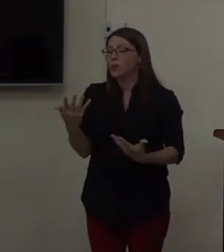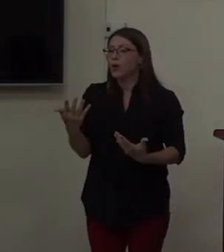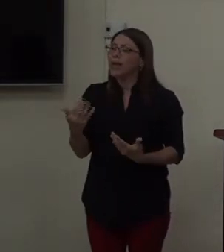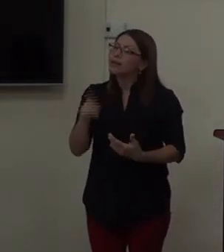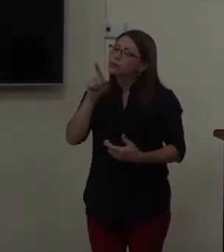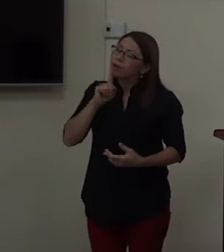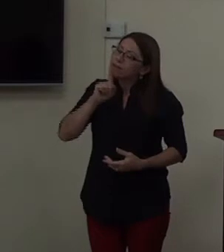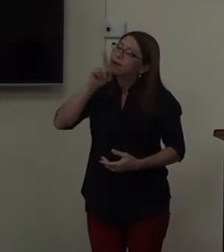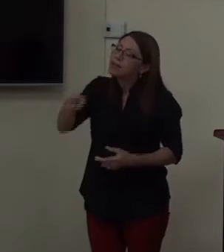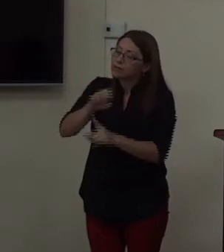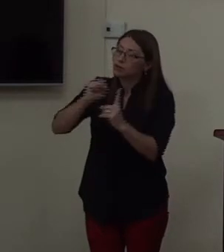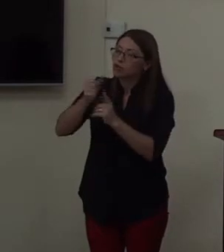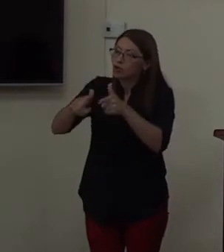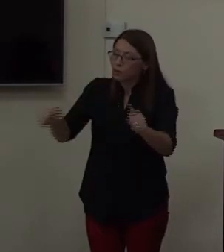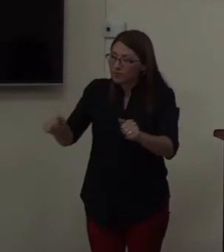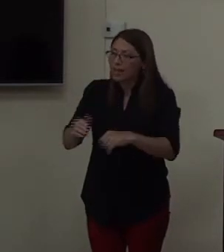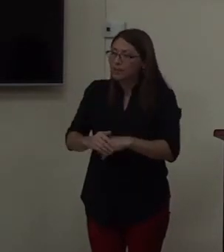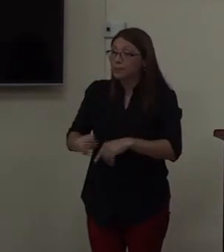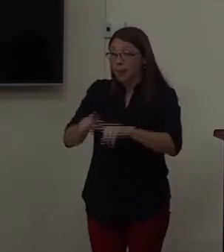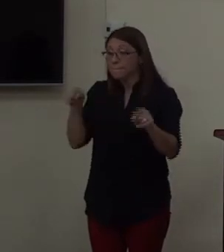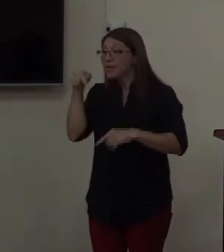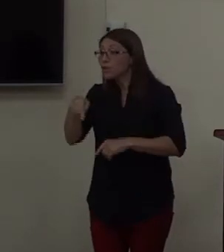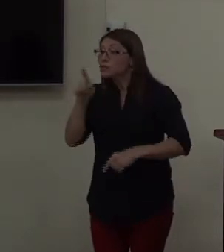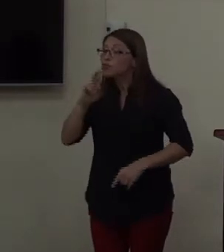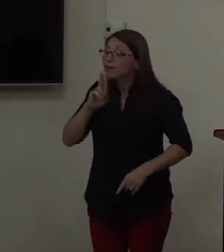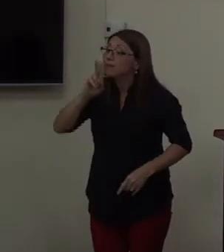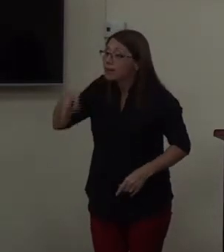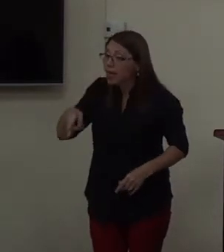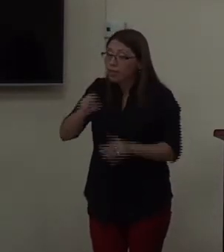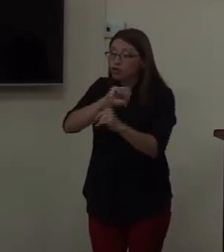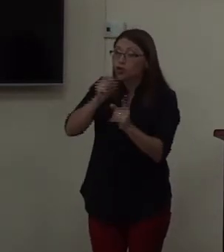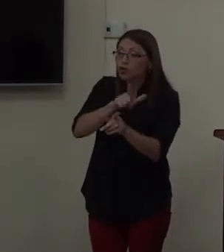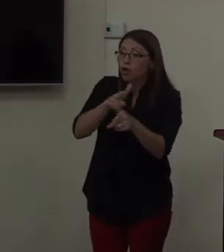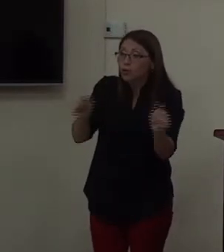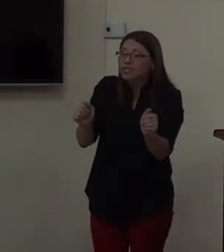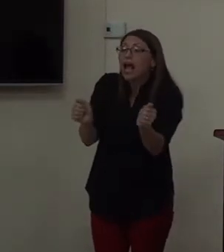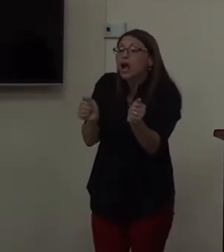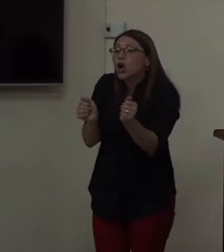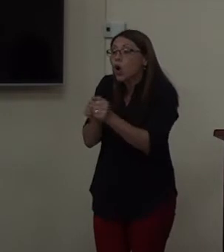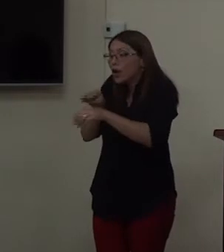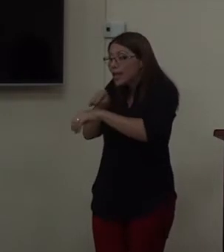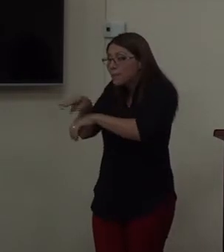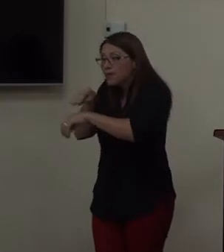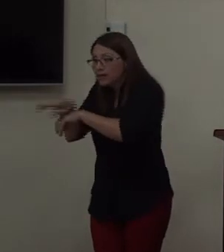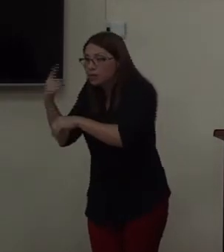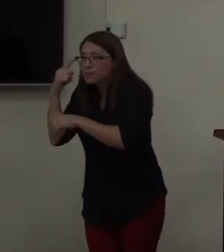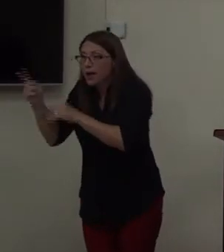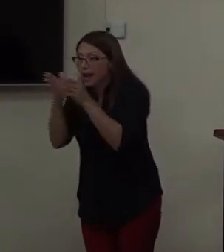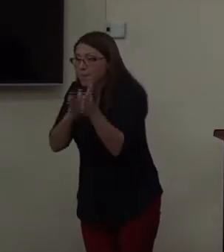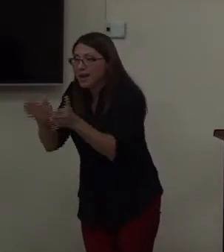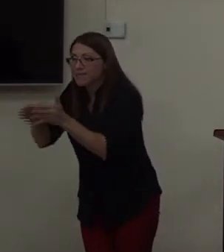es una realidad sociolingüística, ¿verdad? Pero es una realidad sociolingüística que tiene implicaciones para la planificación del